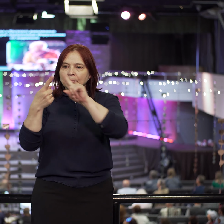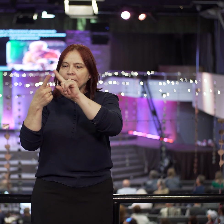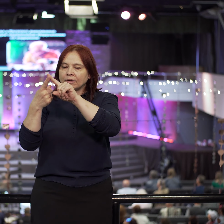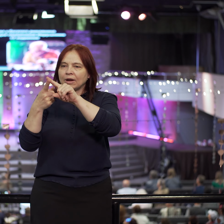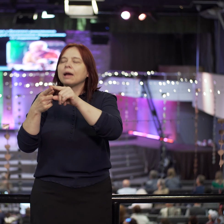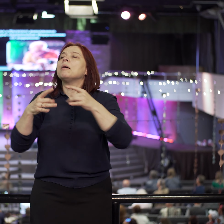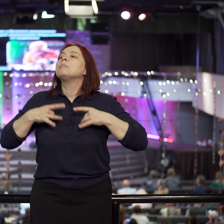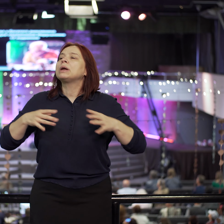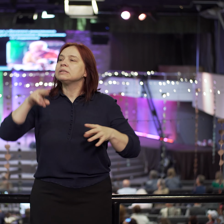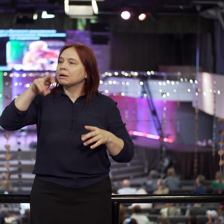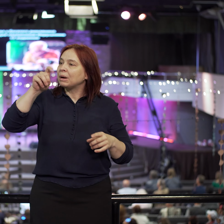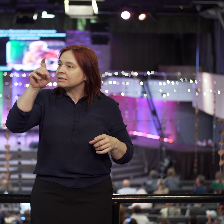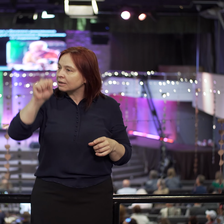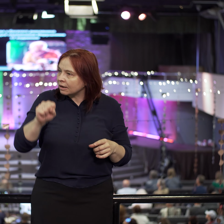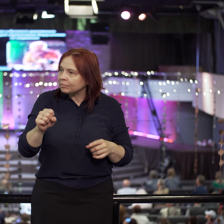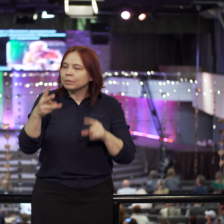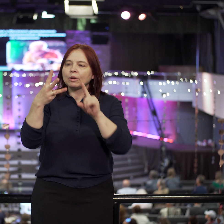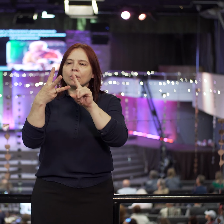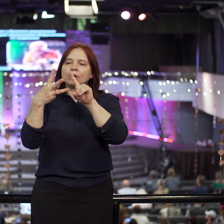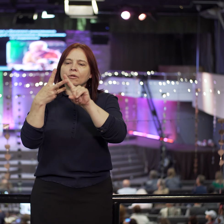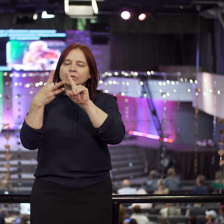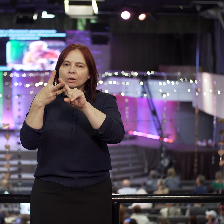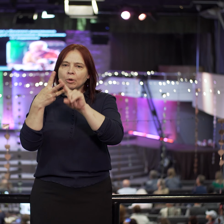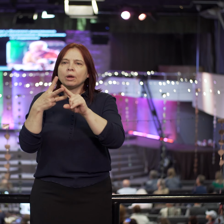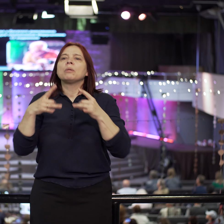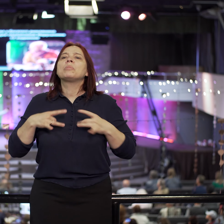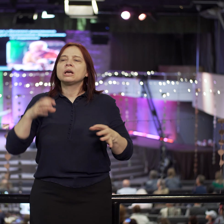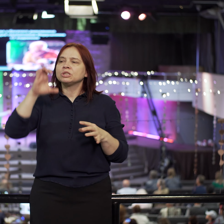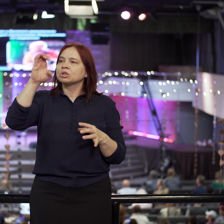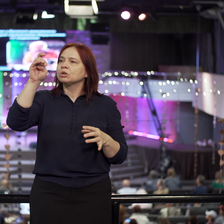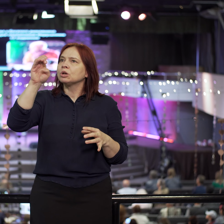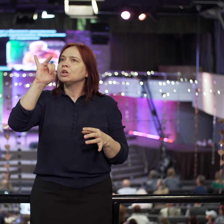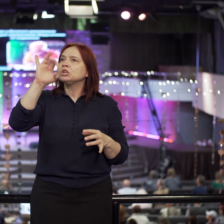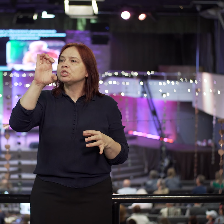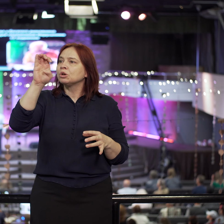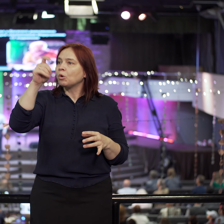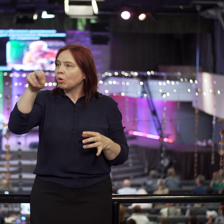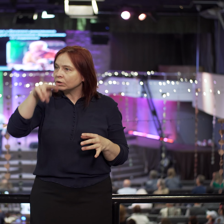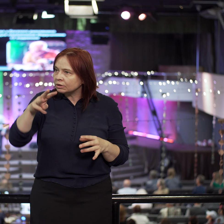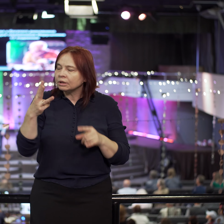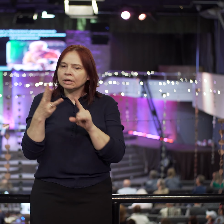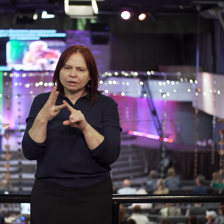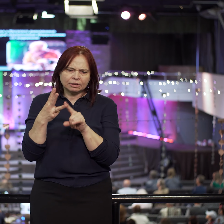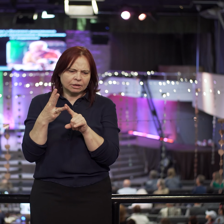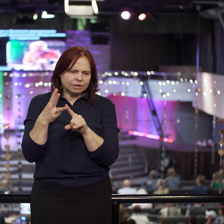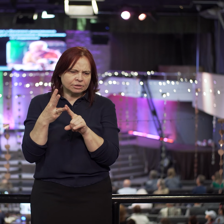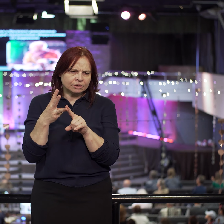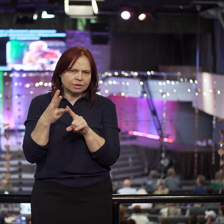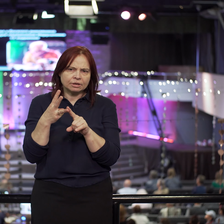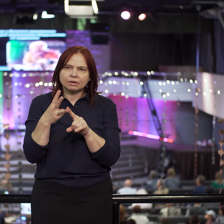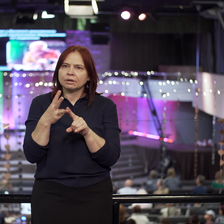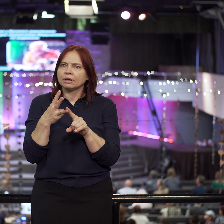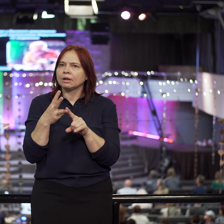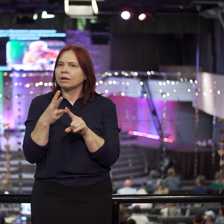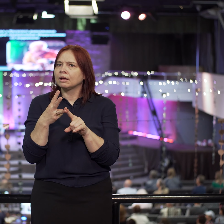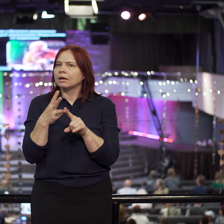Пасхи, это было на праздник Суккот и еще какой-то праздник, я из головы вылетела.